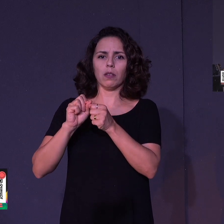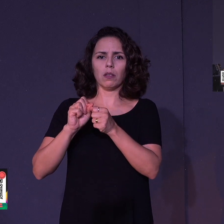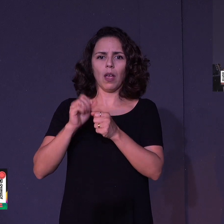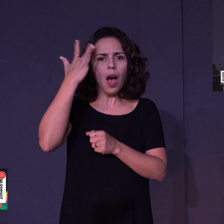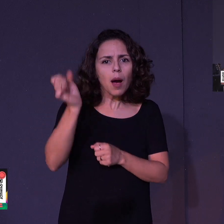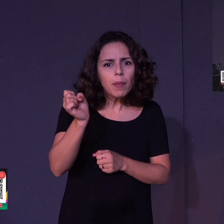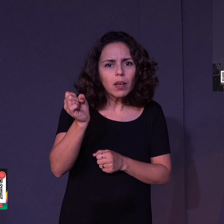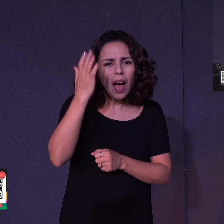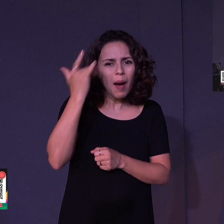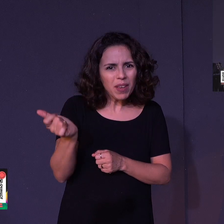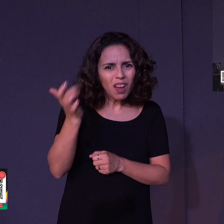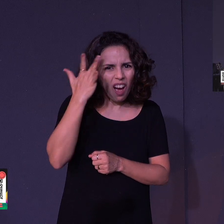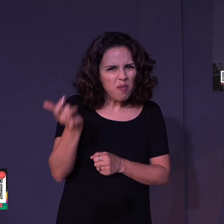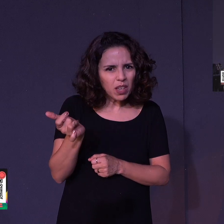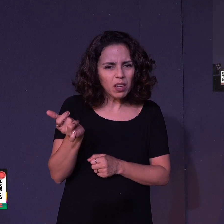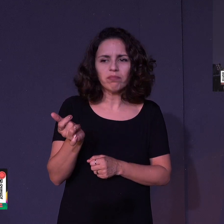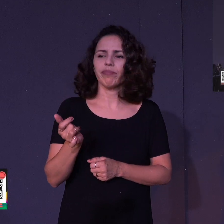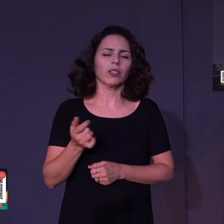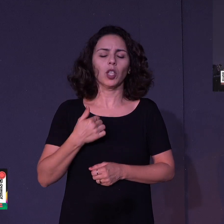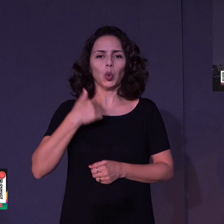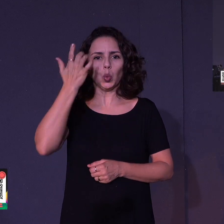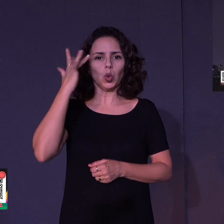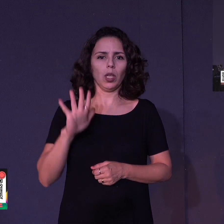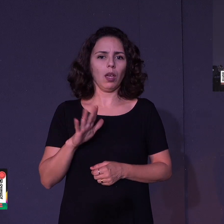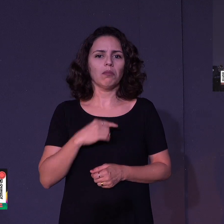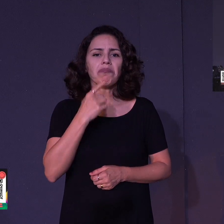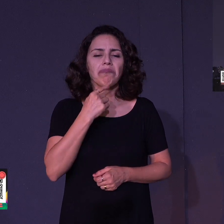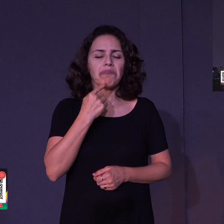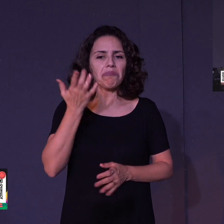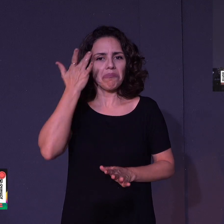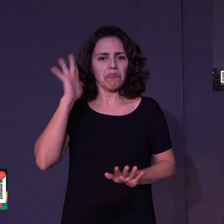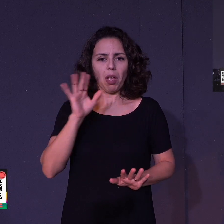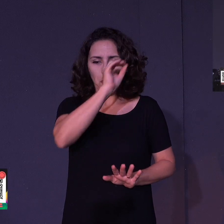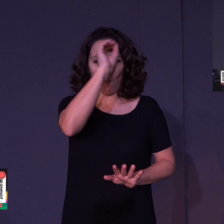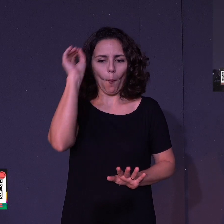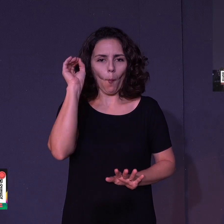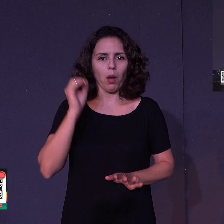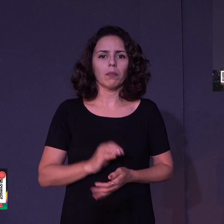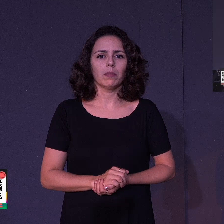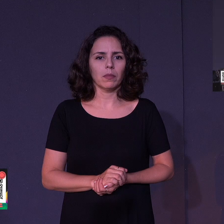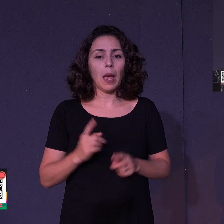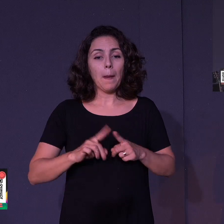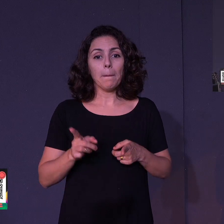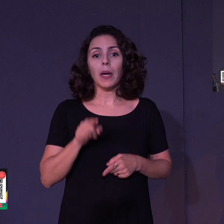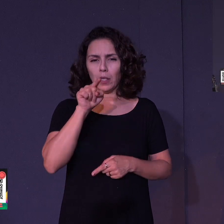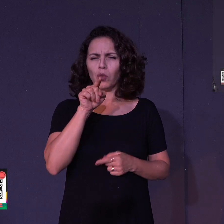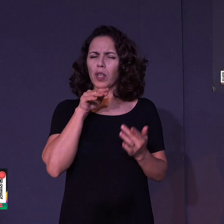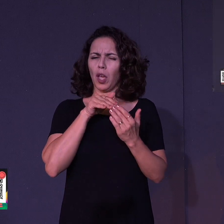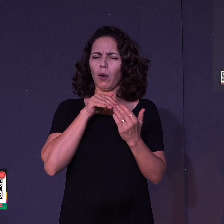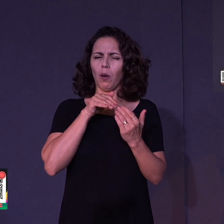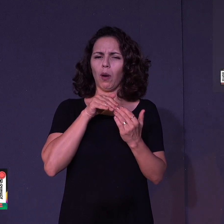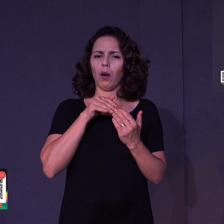temam. Mas o que é que nós podemos aprender? Você há de considerar comigo, você há de pensar comigo, que muitas vezes nós